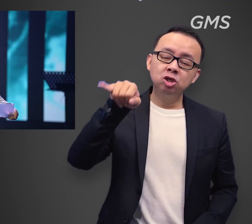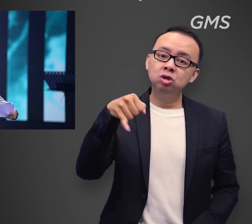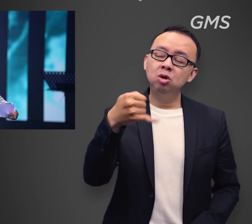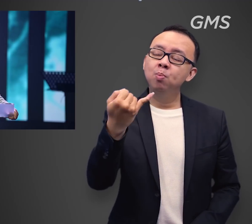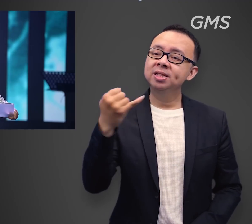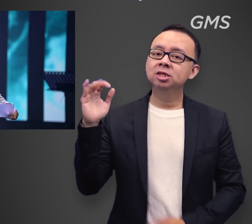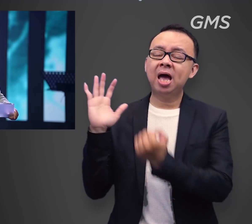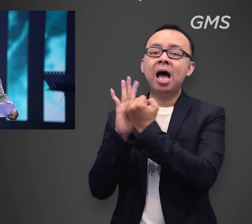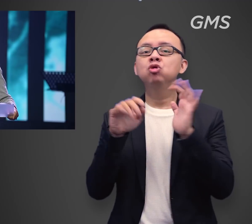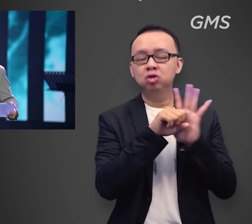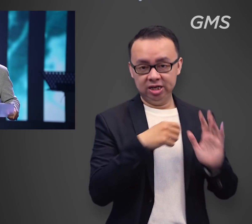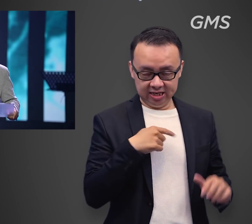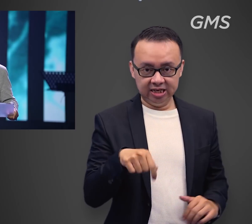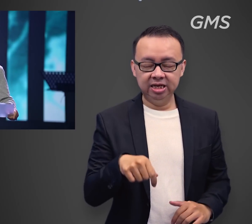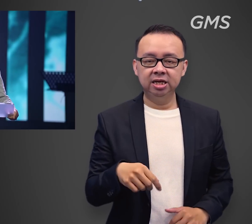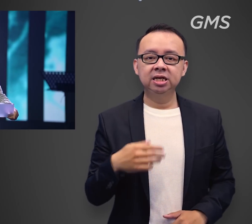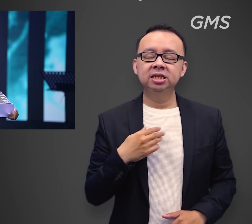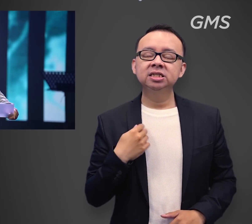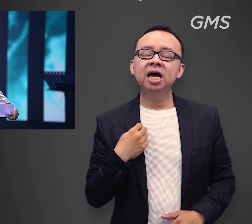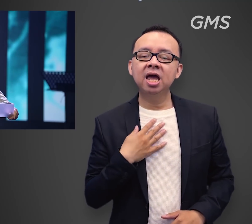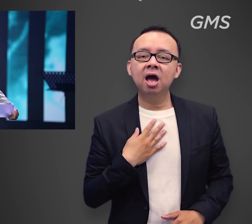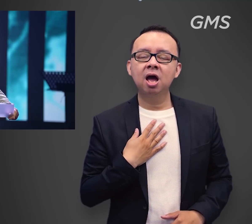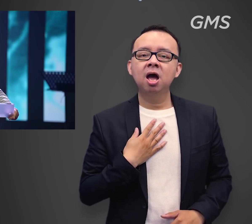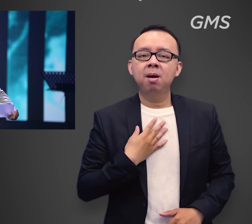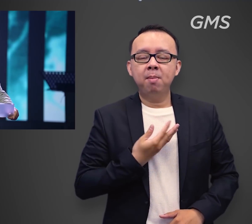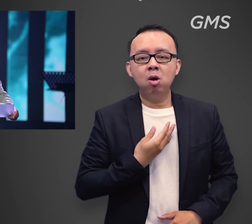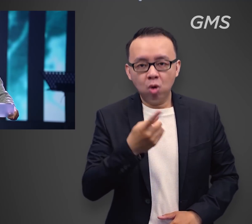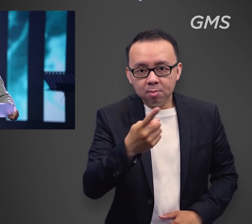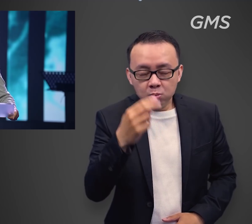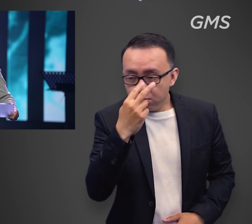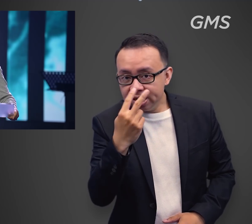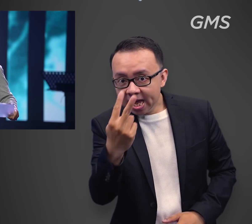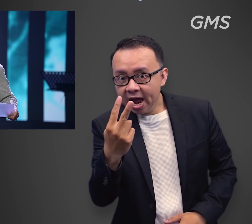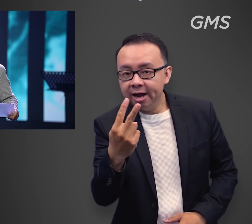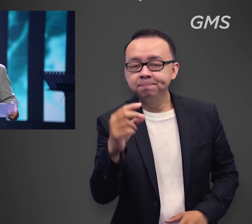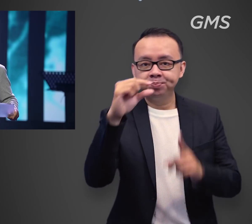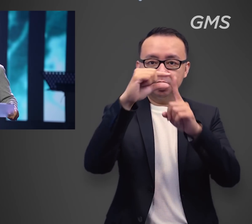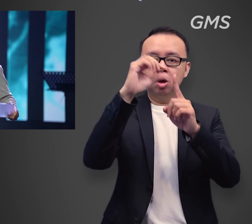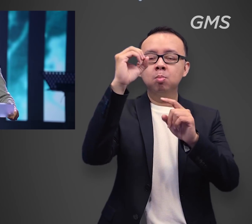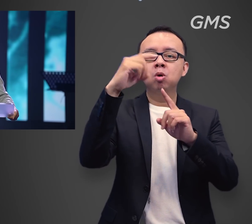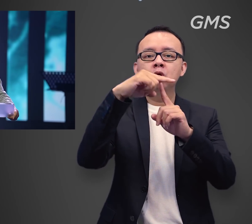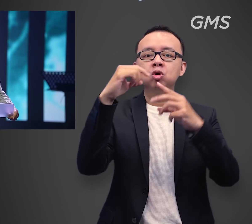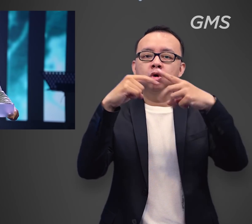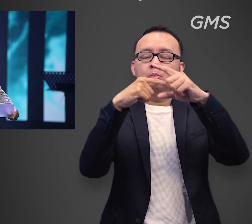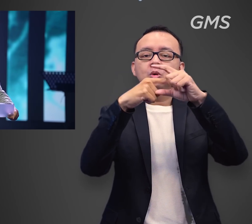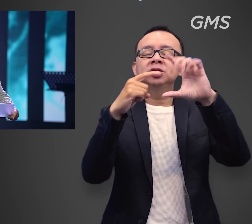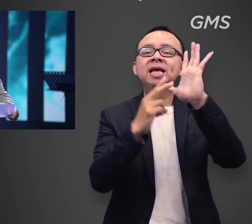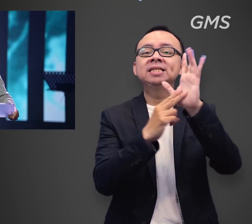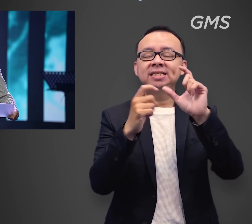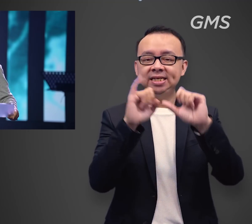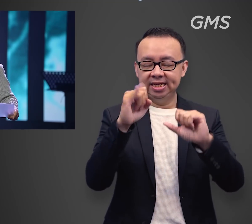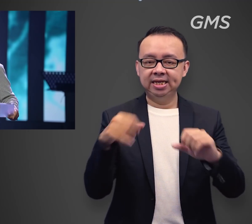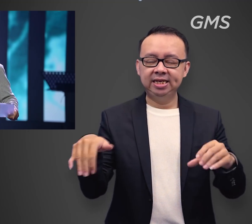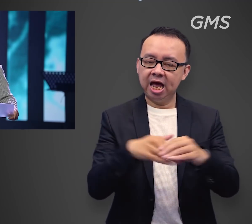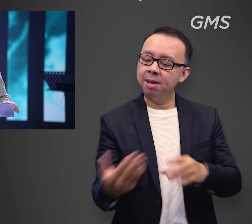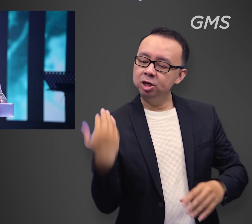yang menemukan potensi di hidupmu. Kenapa? Karena Anda mengerti keajaiban kasih Tuhan ini. Amin. Itu yang